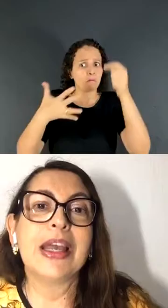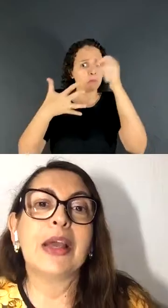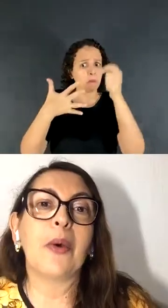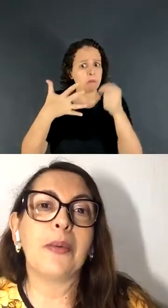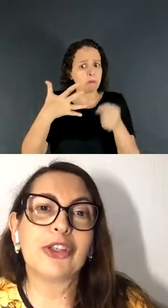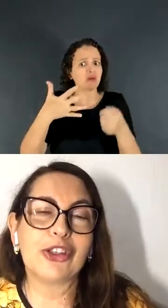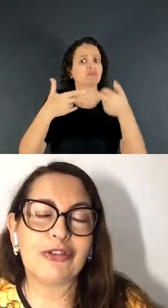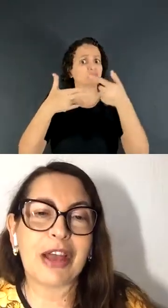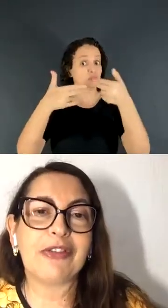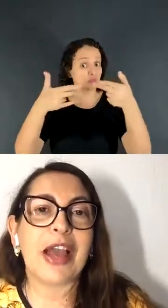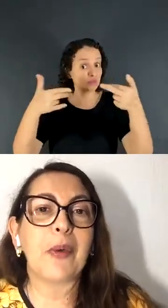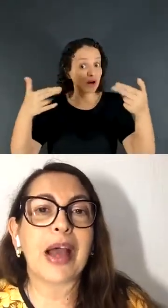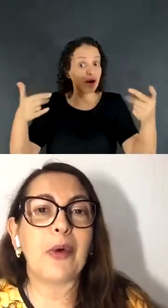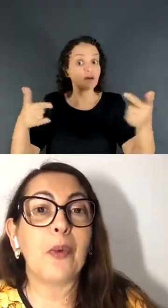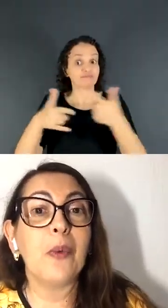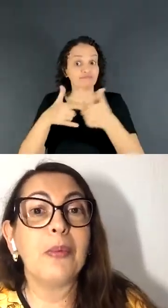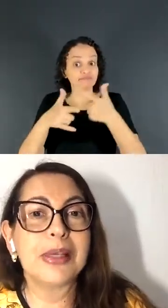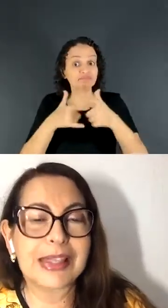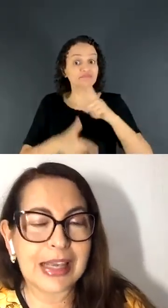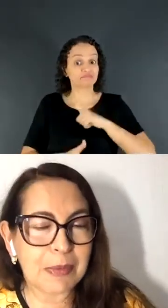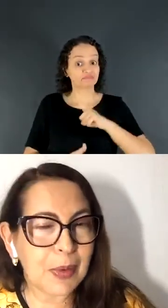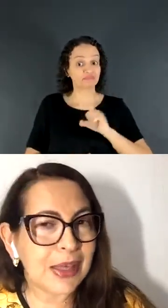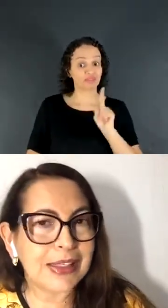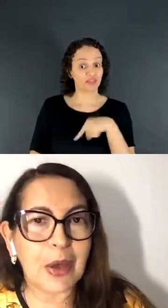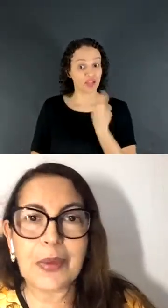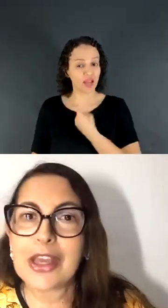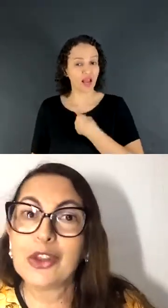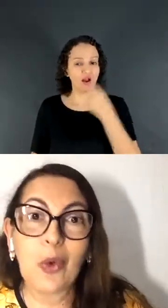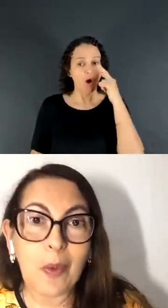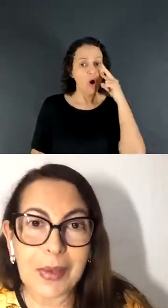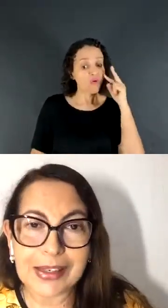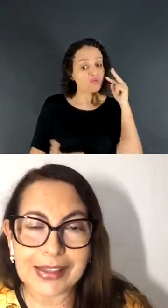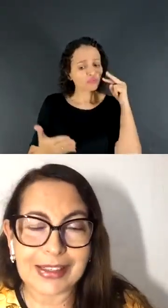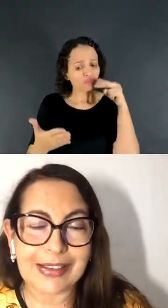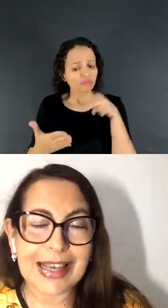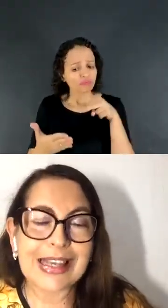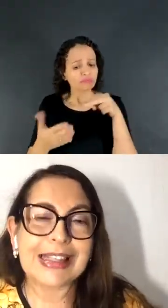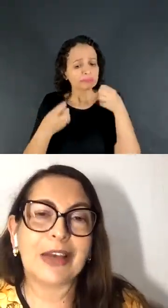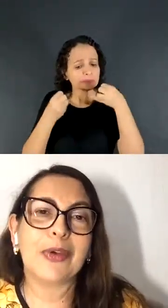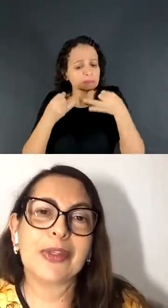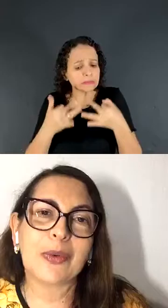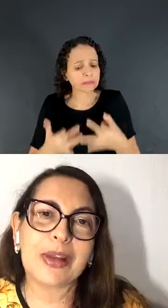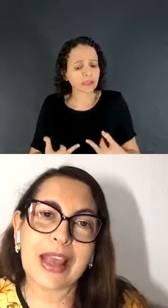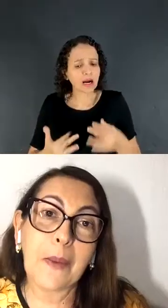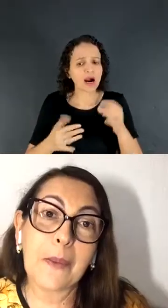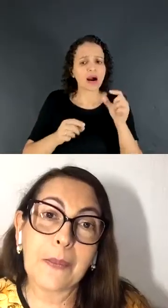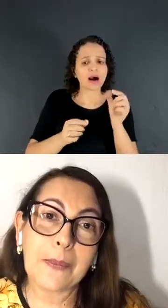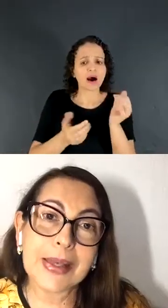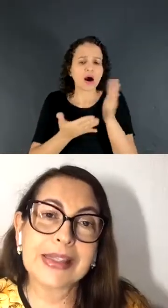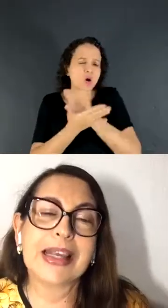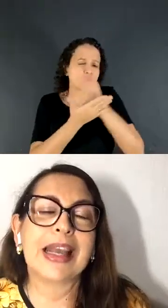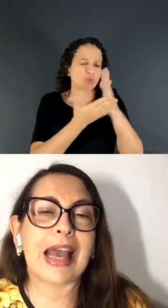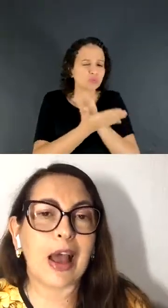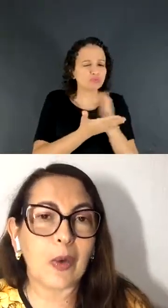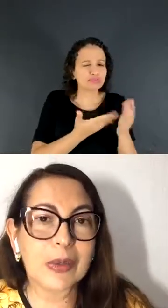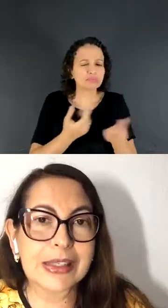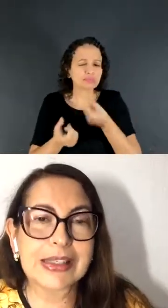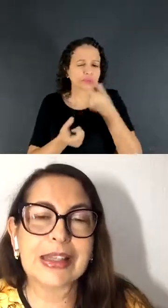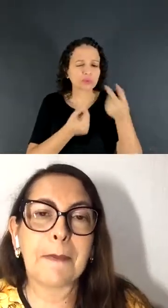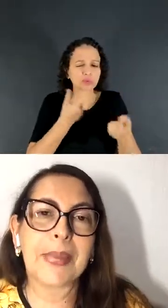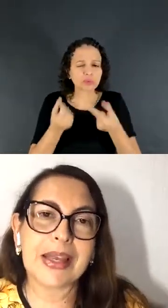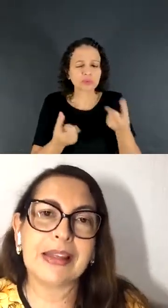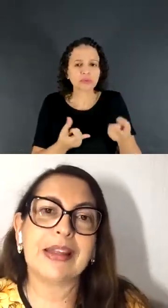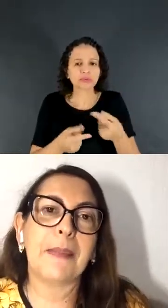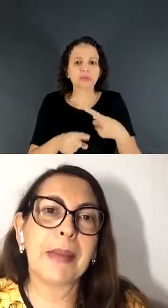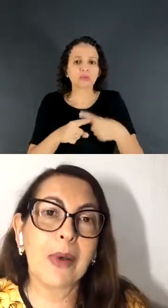certo? Como a gente vai ver algumas aqui, porque são inúmeras, né? Então, eu escolhi algumas causas